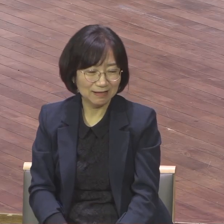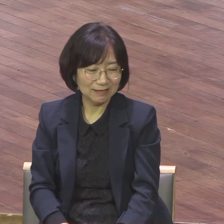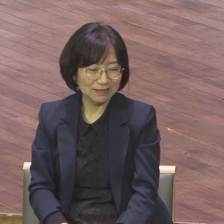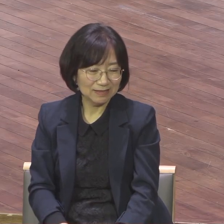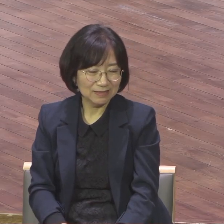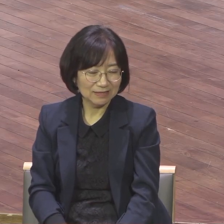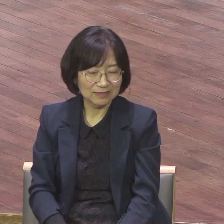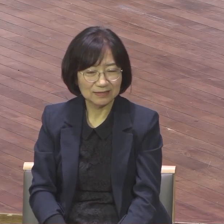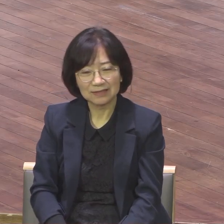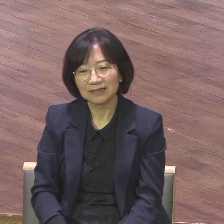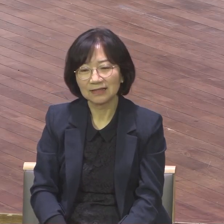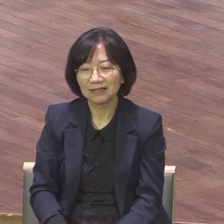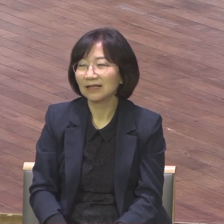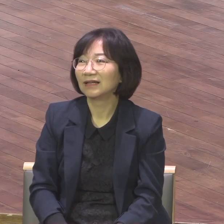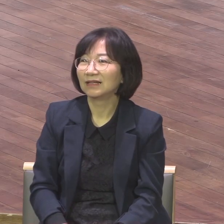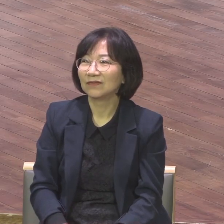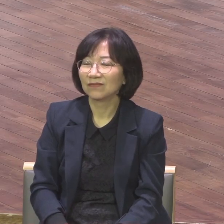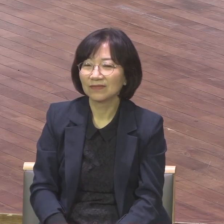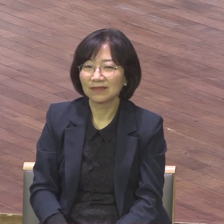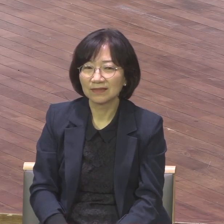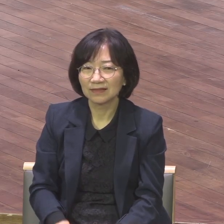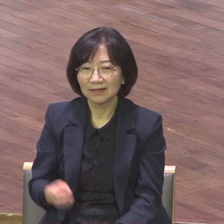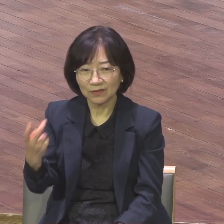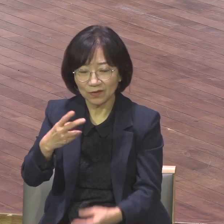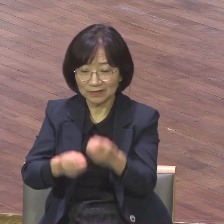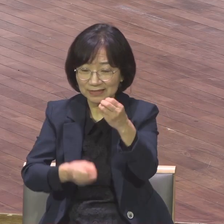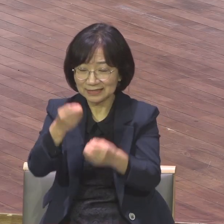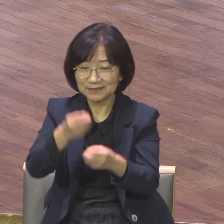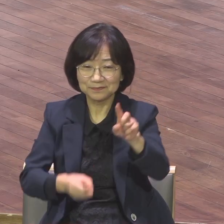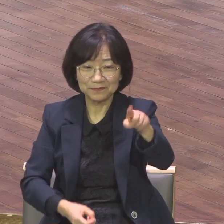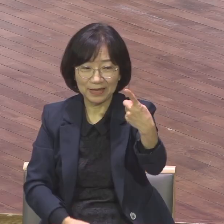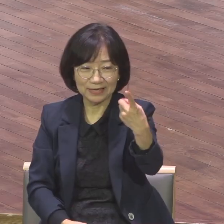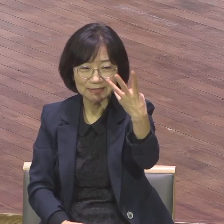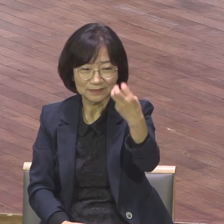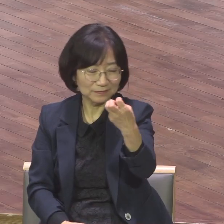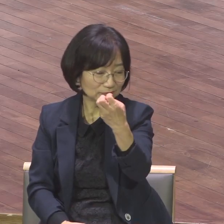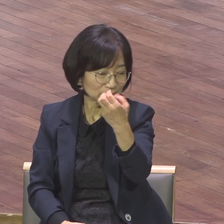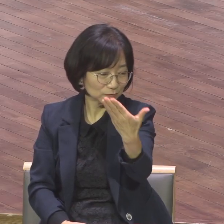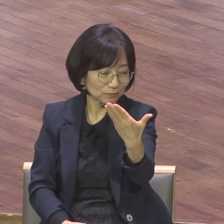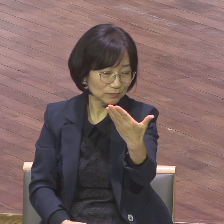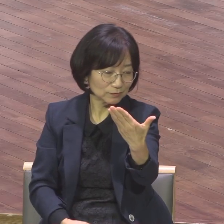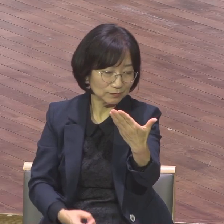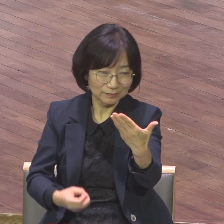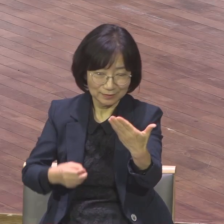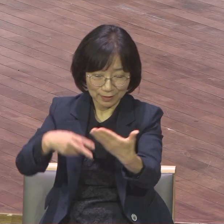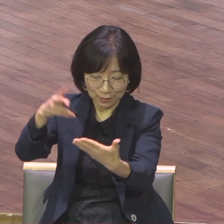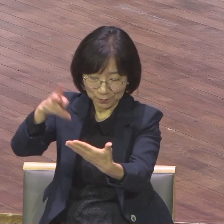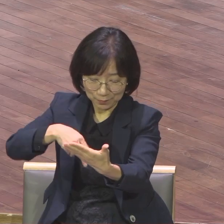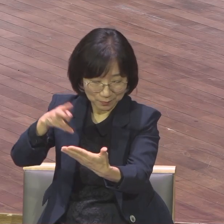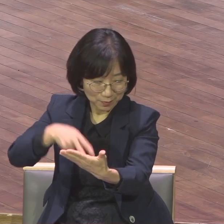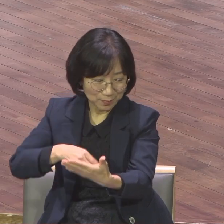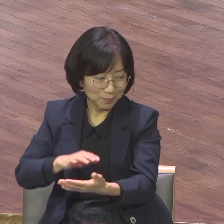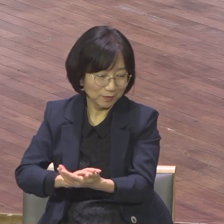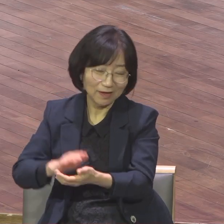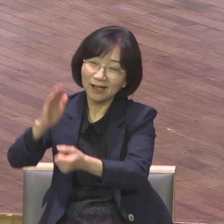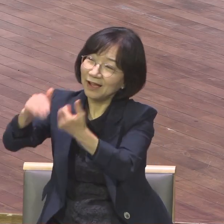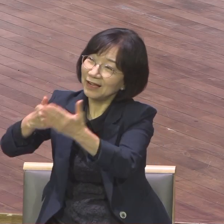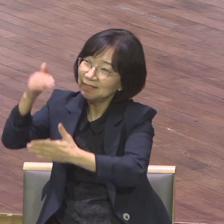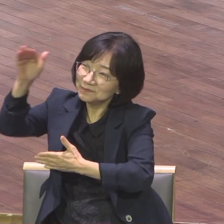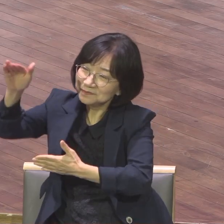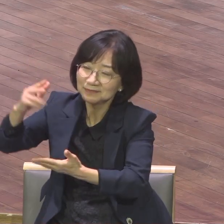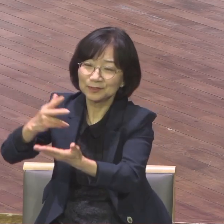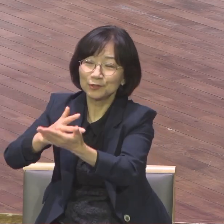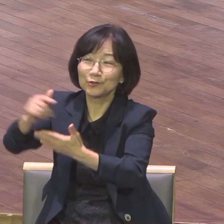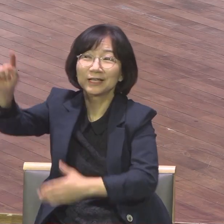그 하나님의 수를 헤아릴 수 없다. 그리고 시편 139편 17절 18절에 동일한 고백하죠. 하나님이여